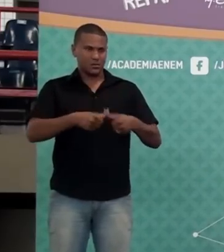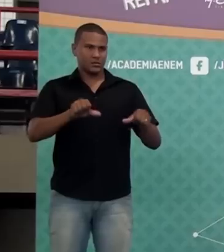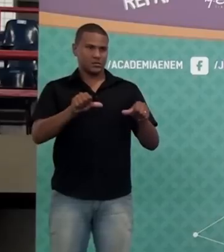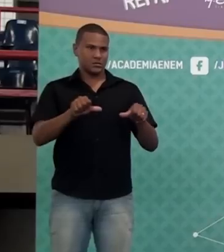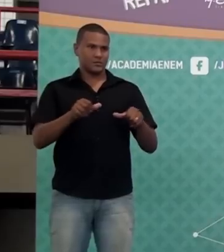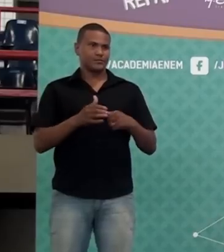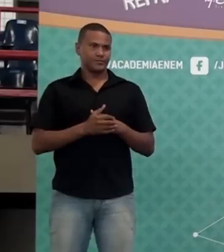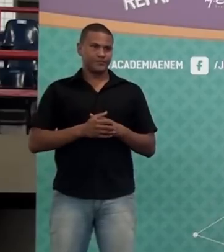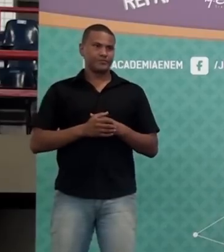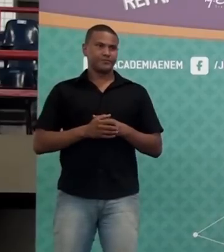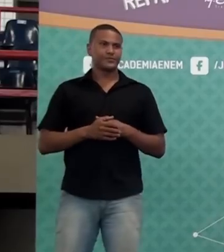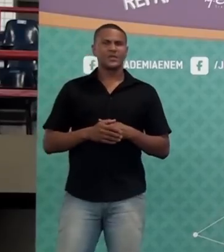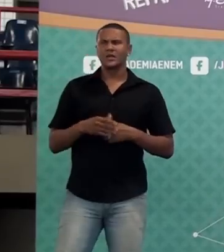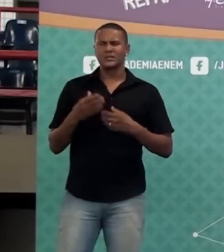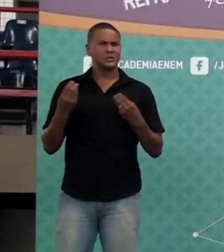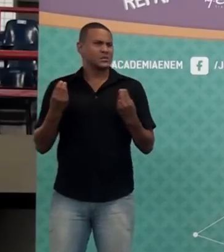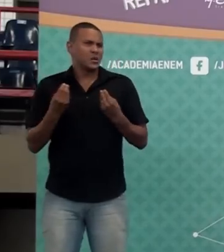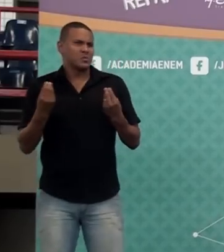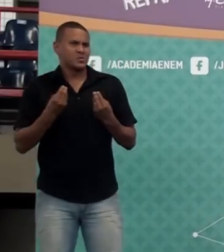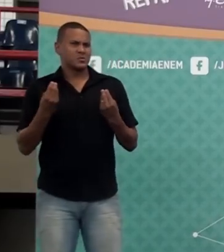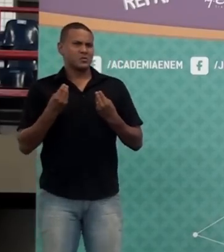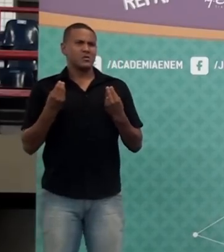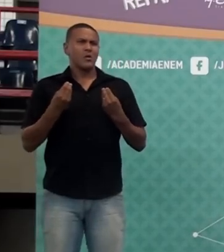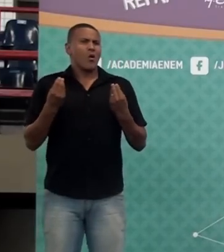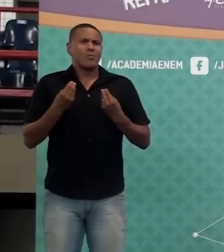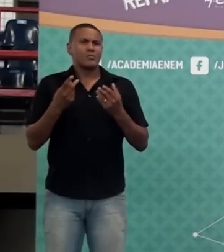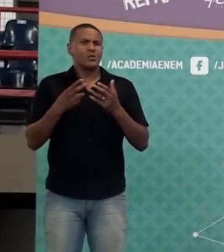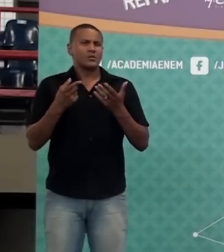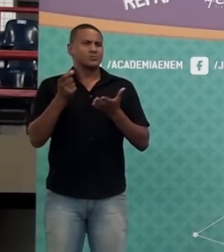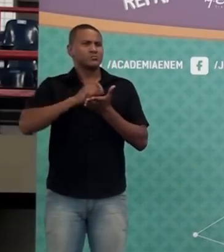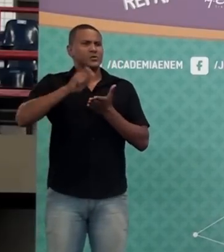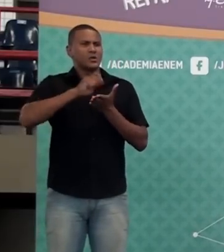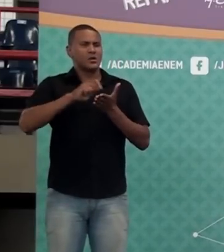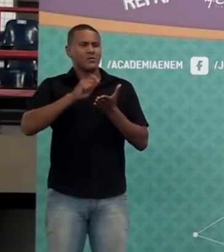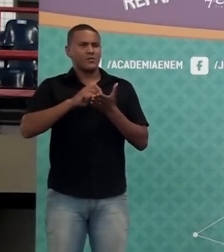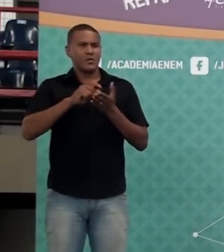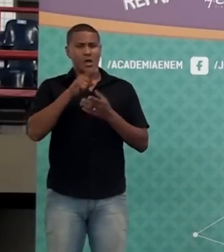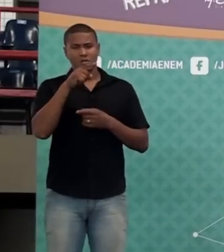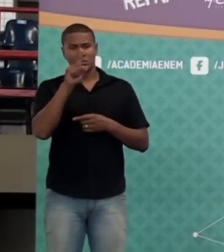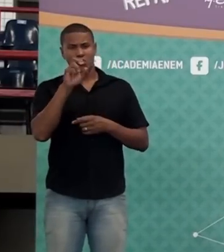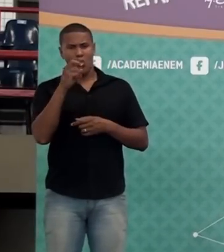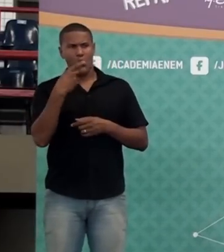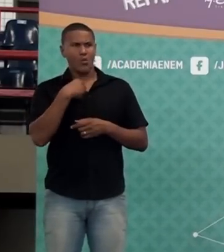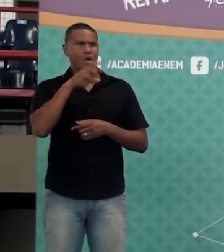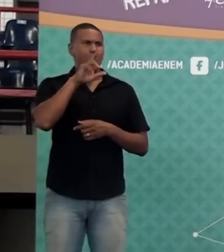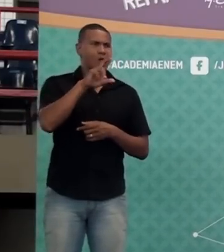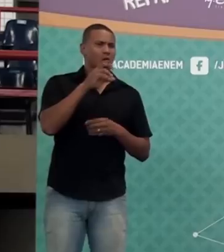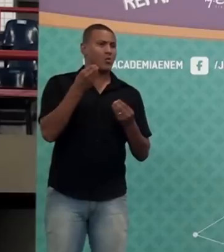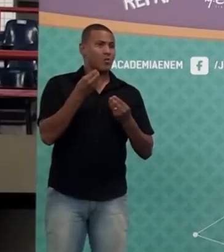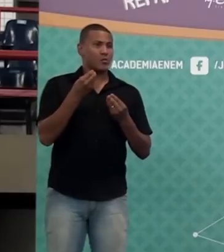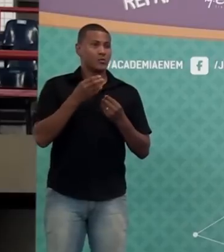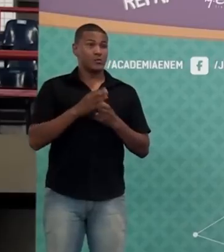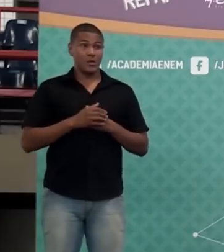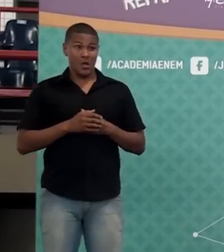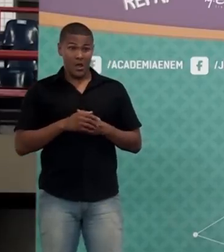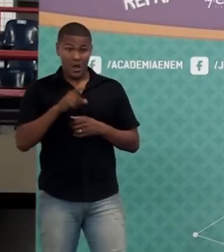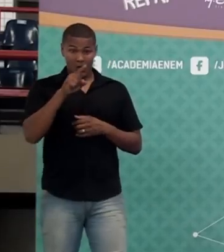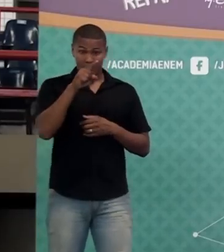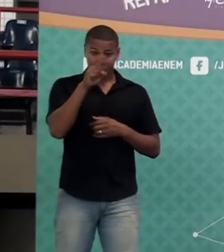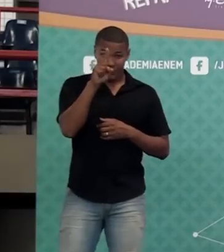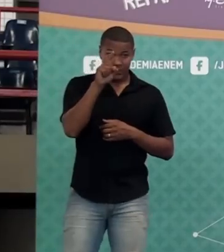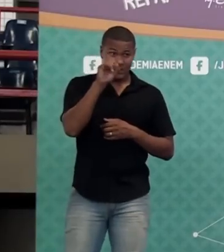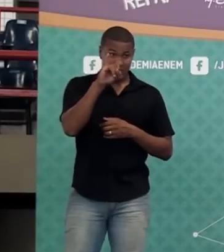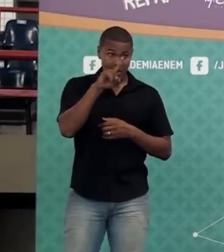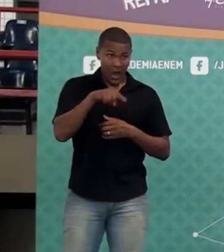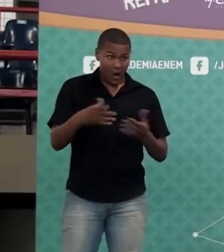é que eu escrevo com acento e quando é que eu escrevo com R? Com acento quando for presente.